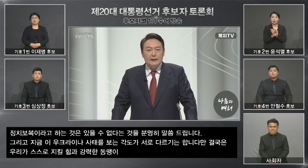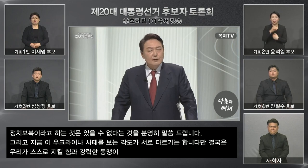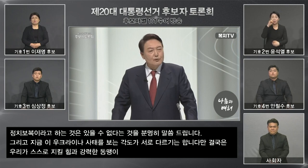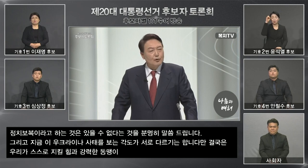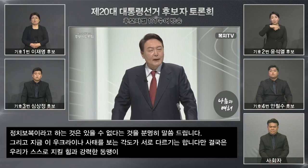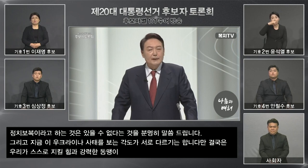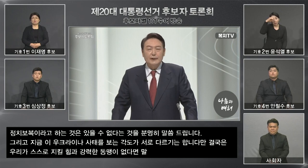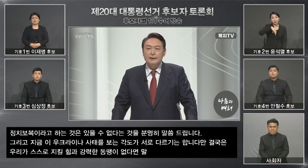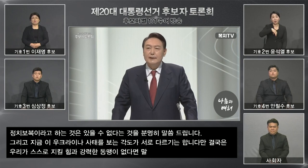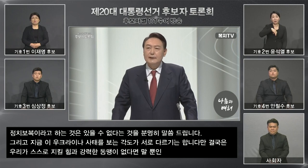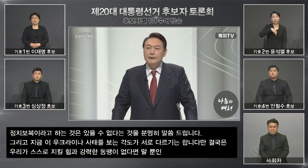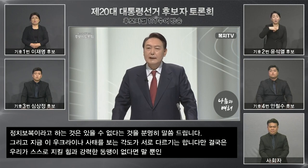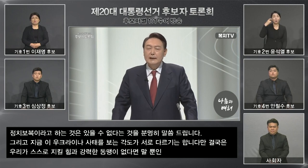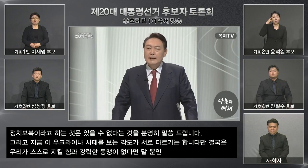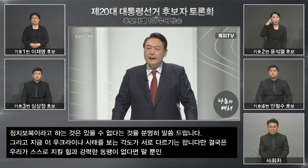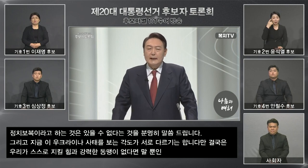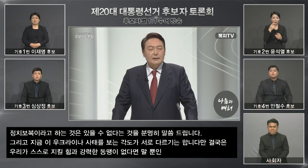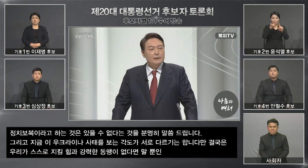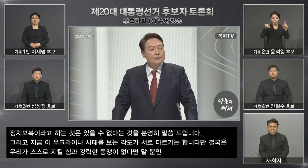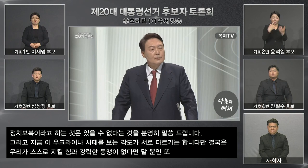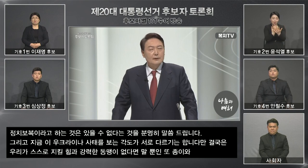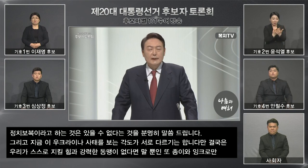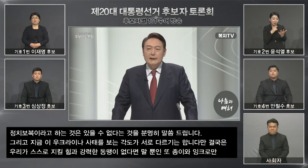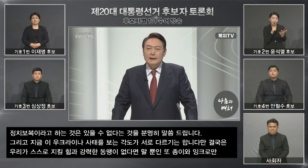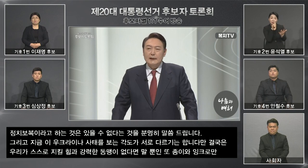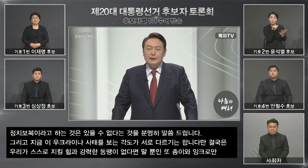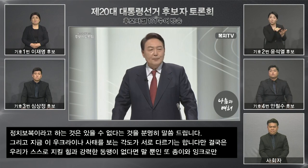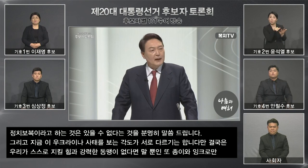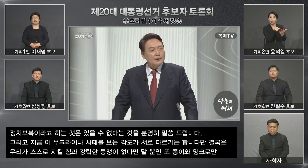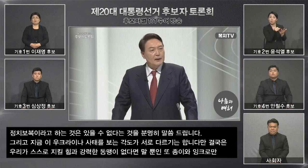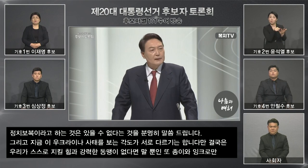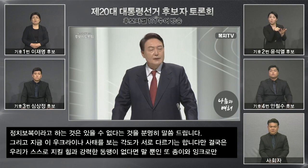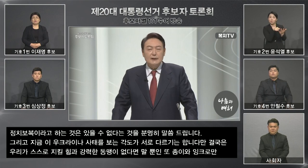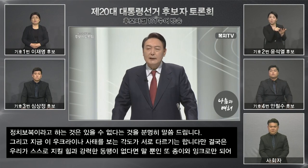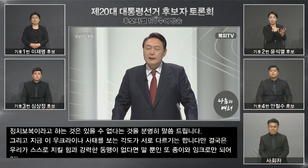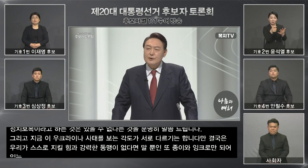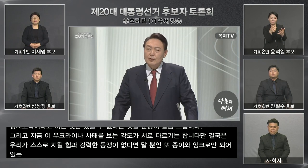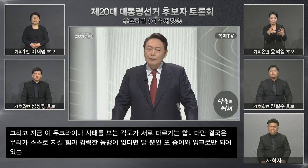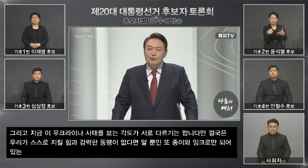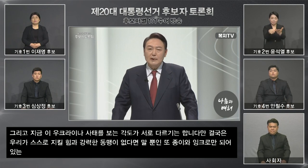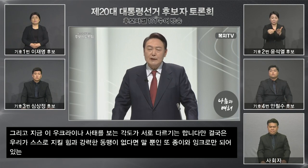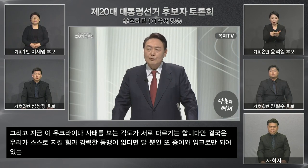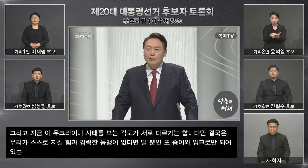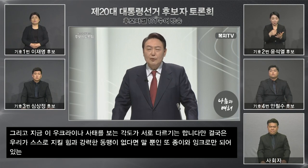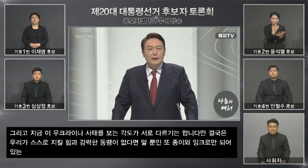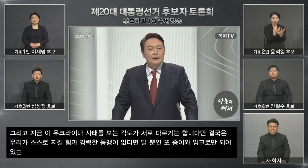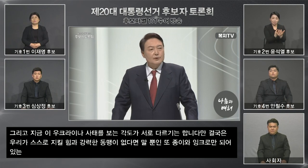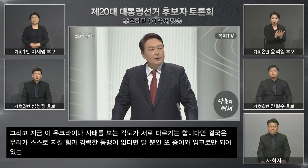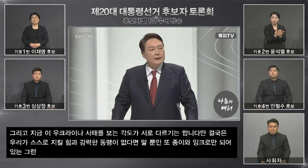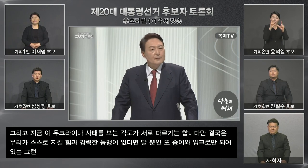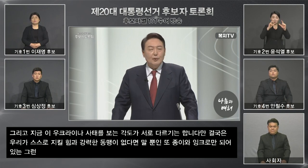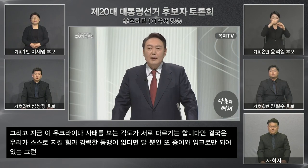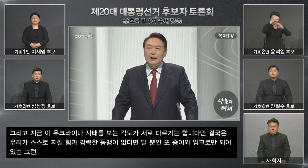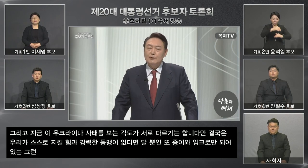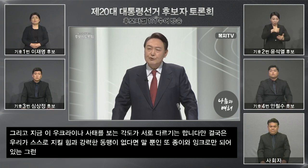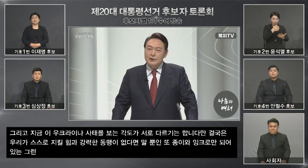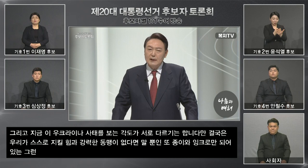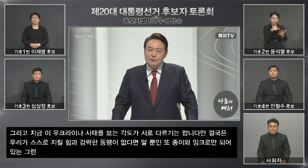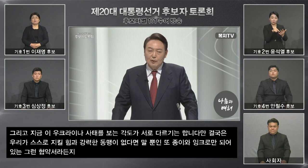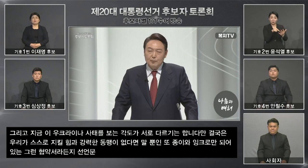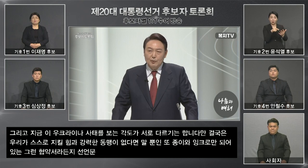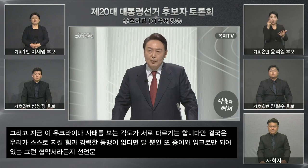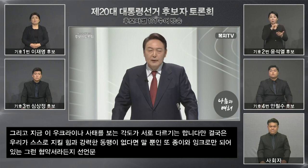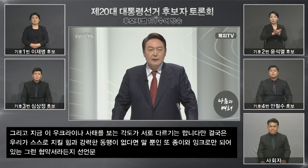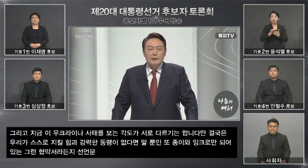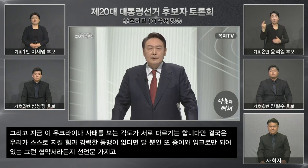종이와 잉크로만 되어 있는 그런 협약서라든지 선언문 가지고 절대 평화가